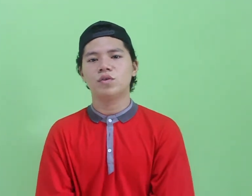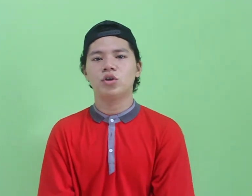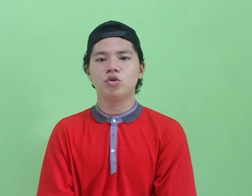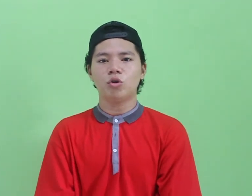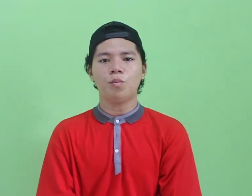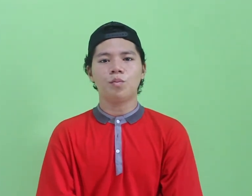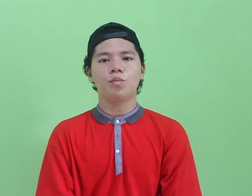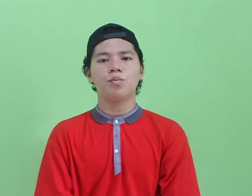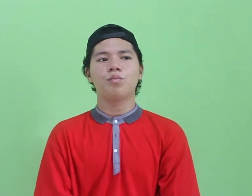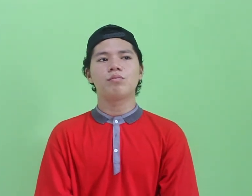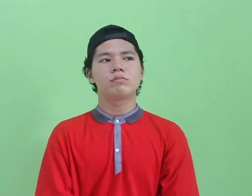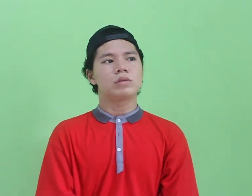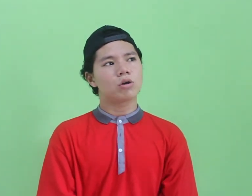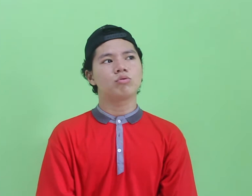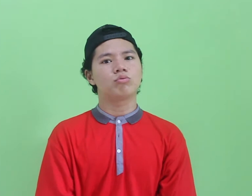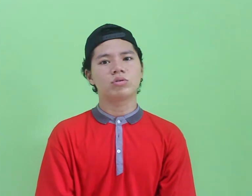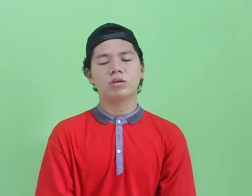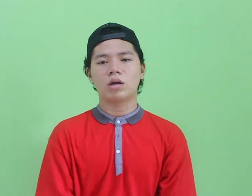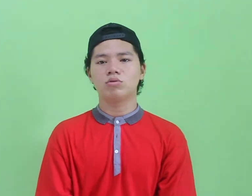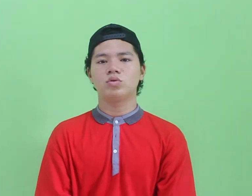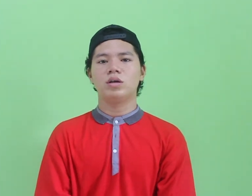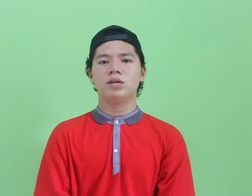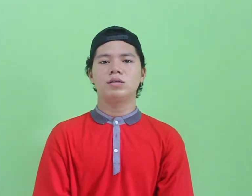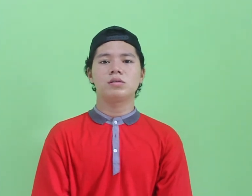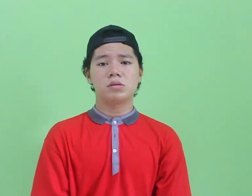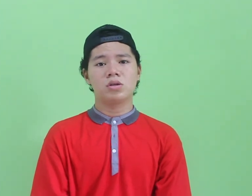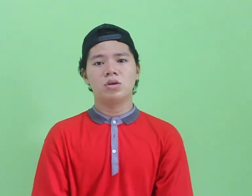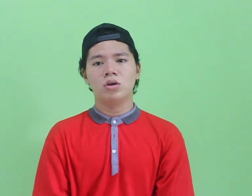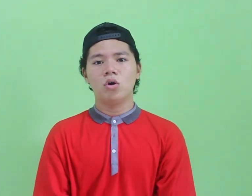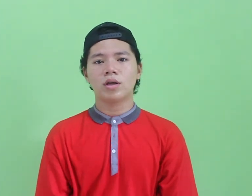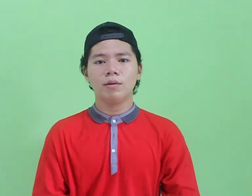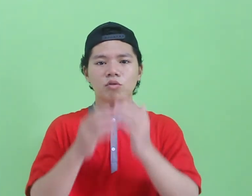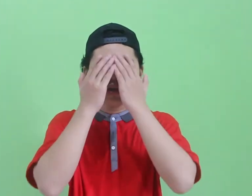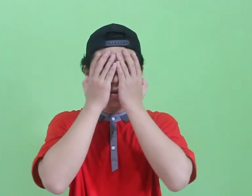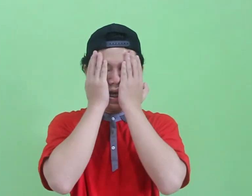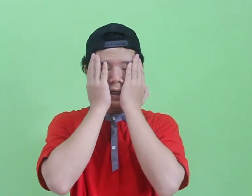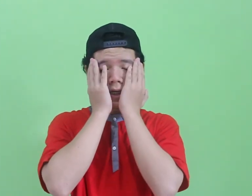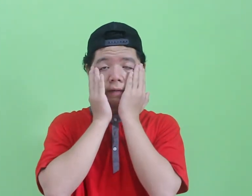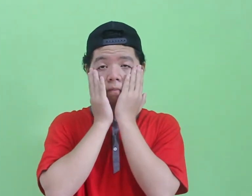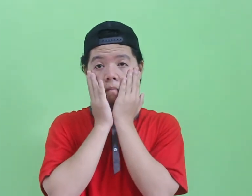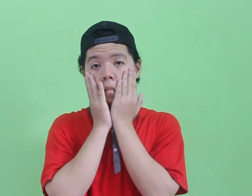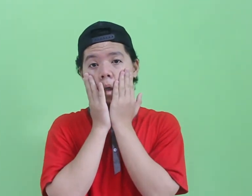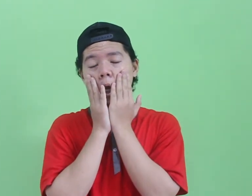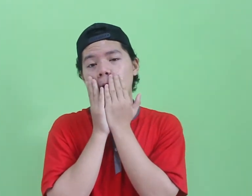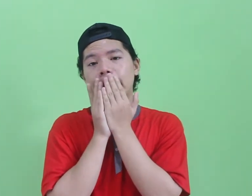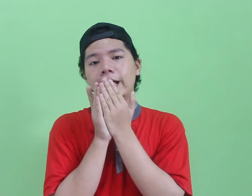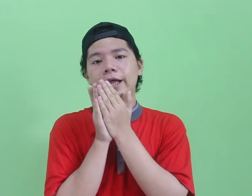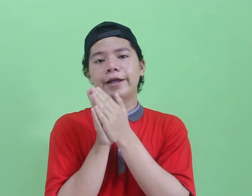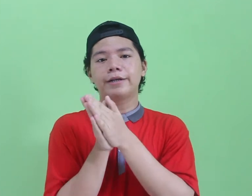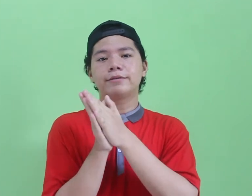di YouTube? Aku tidak tahu juga. Oke, mungkin itu saja. Dan